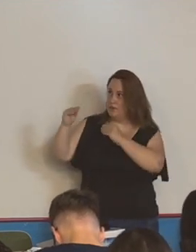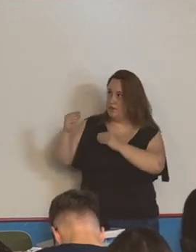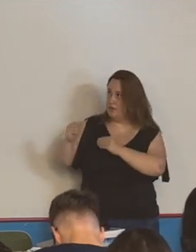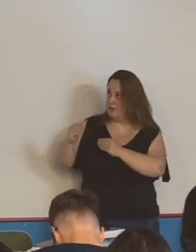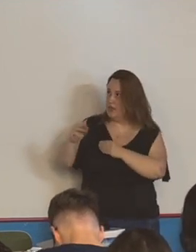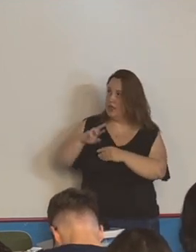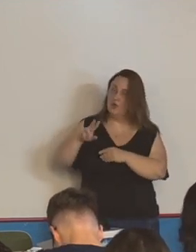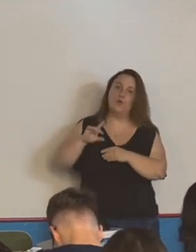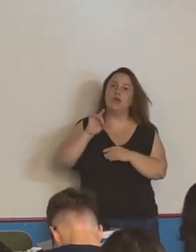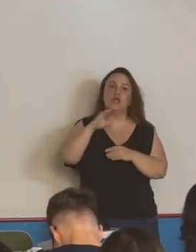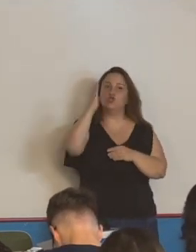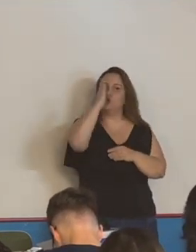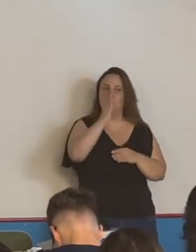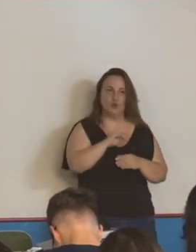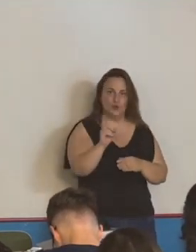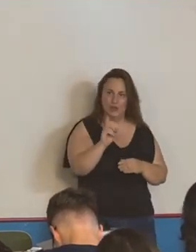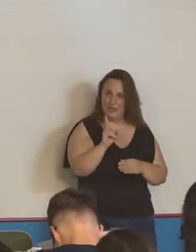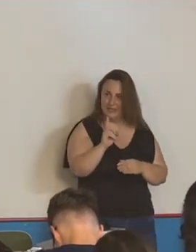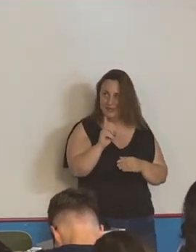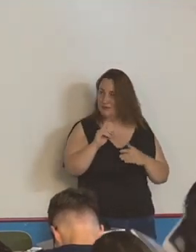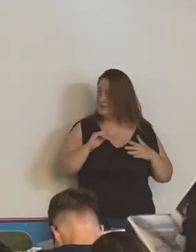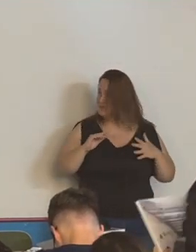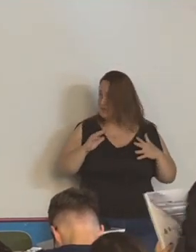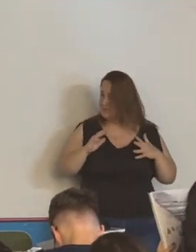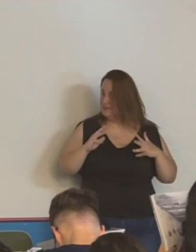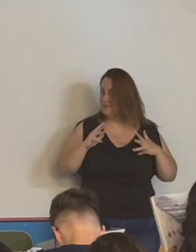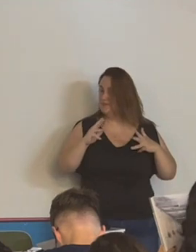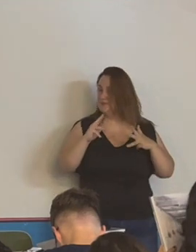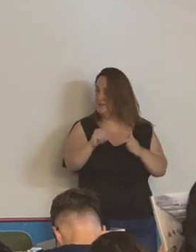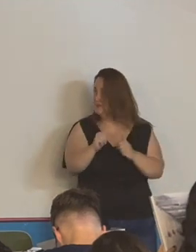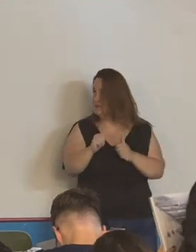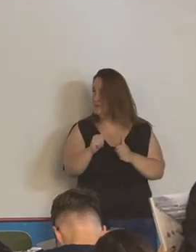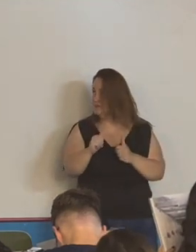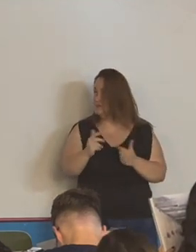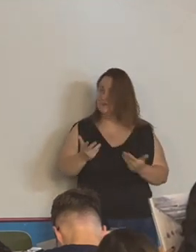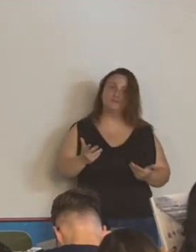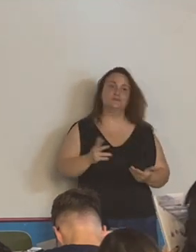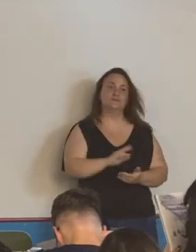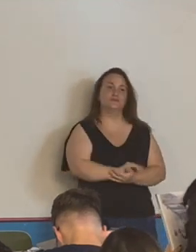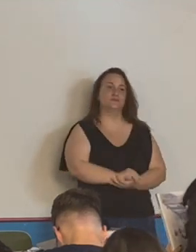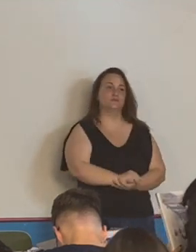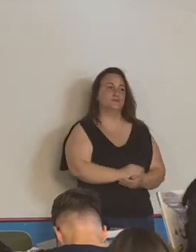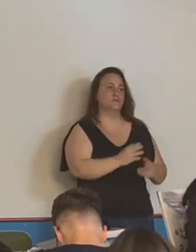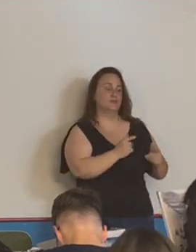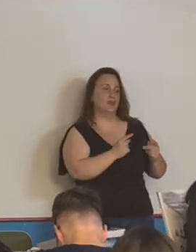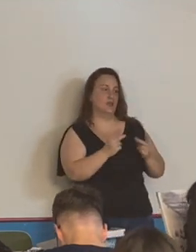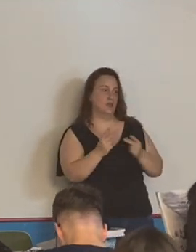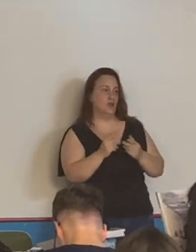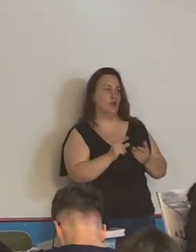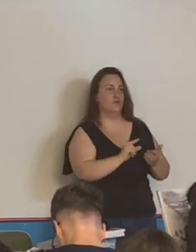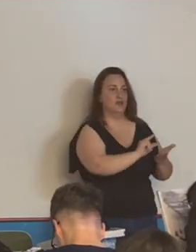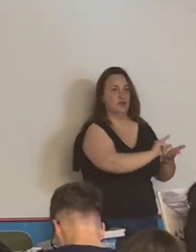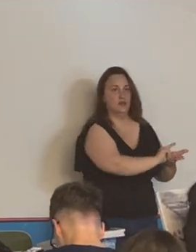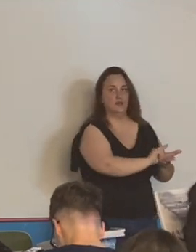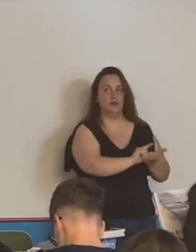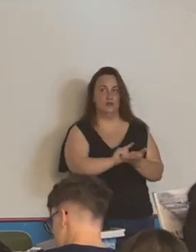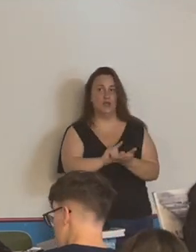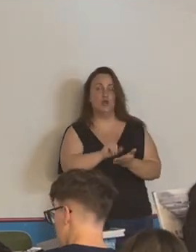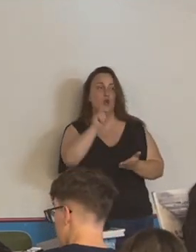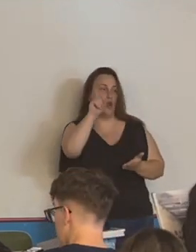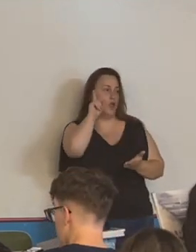não são só do Brasil, né? Todas as questões que eu abordei. Então, o vendedor de miniaturas funcionou muito bem lá